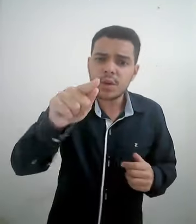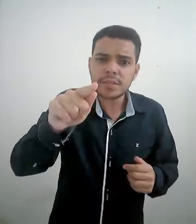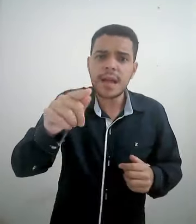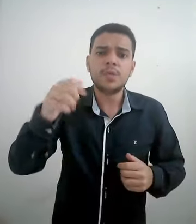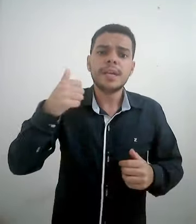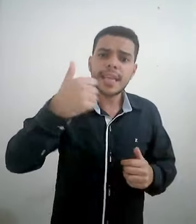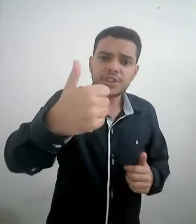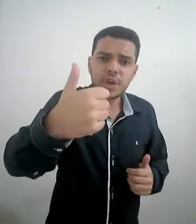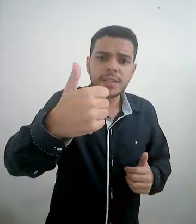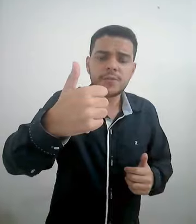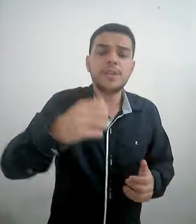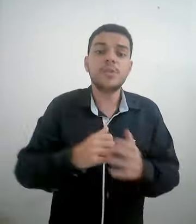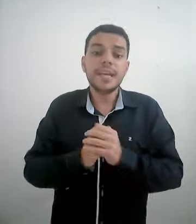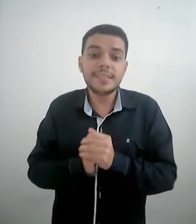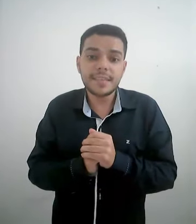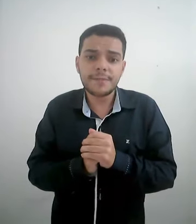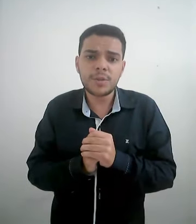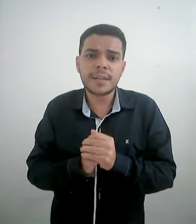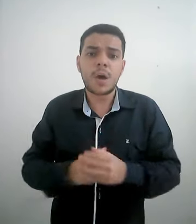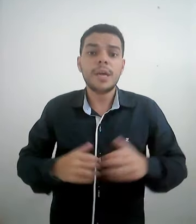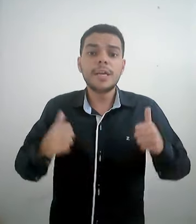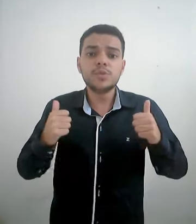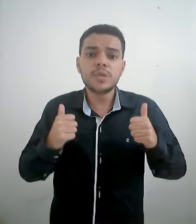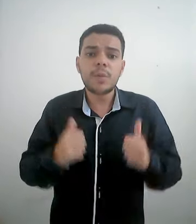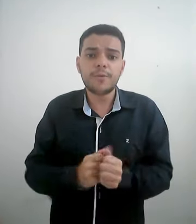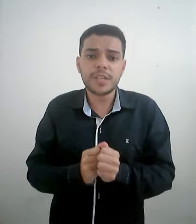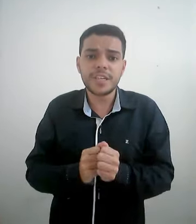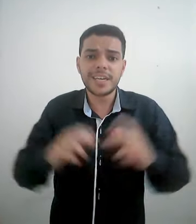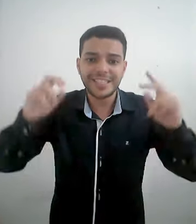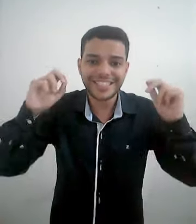e se gostaram, deixe joinha no vídeo e se inscreva no canal. Isso nos dá uma força gigante.